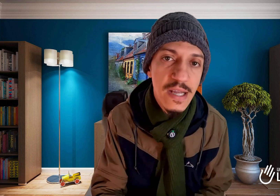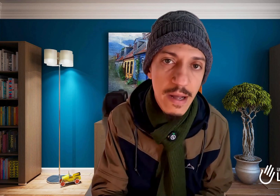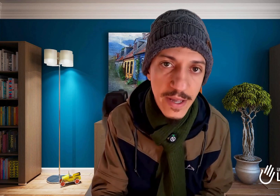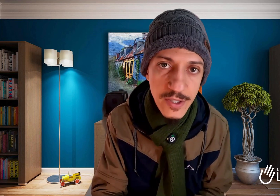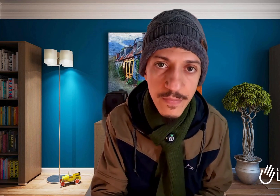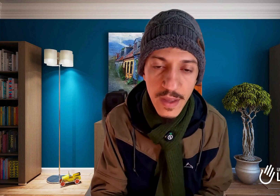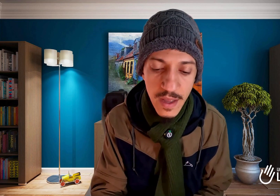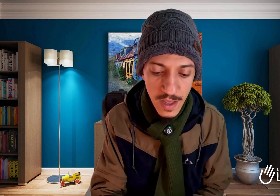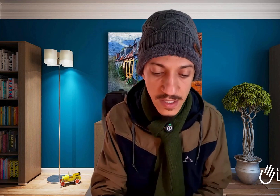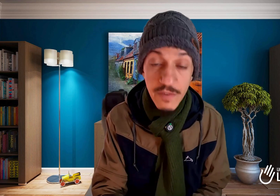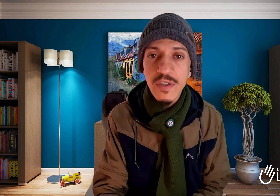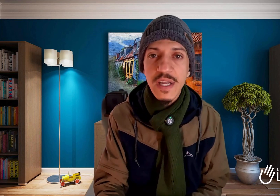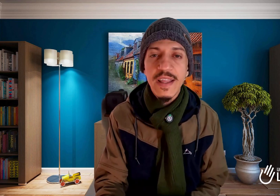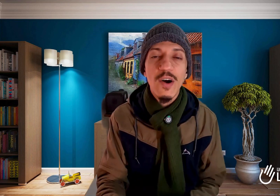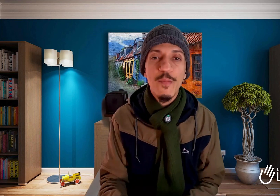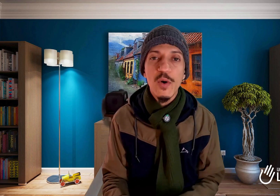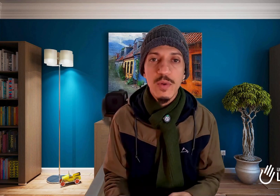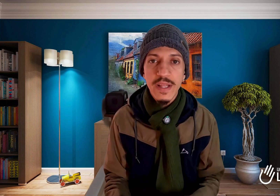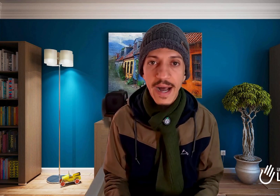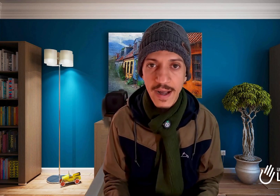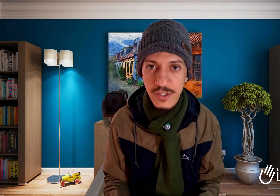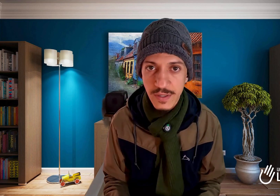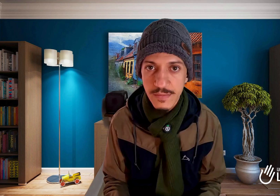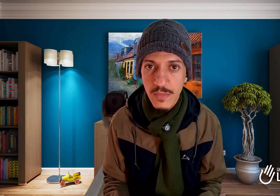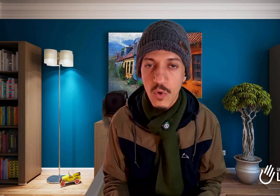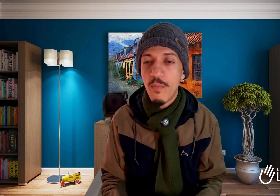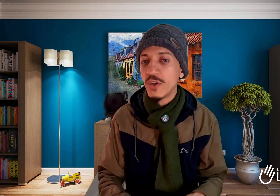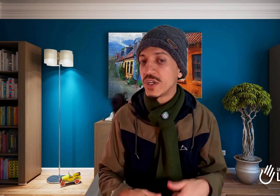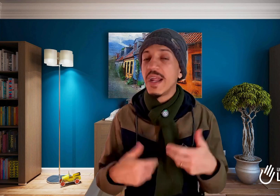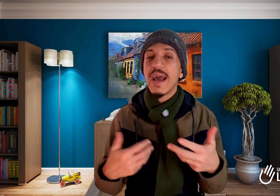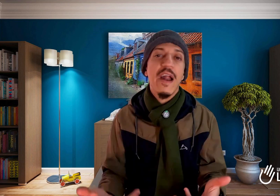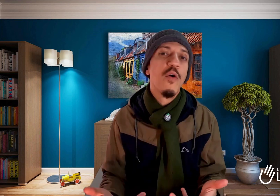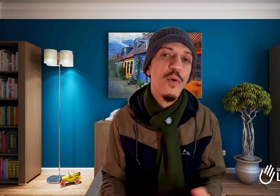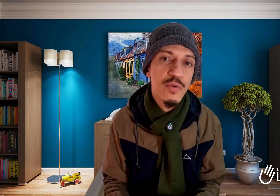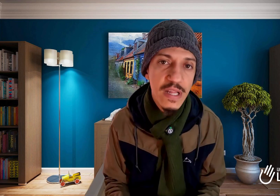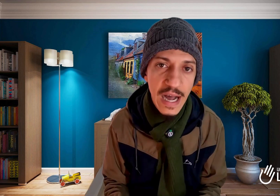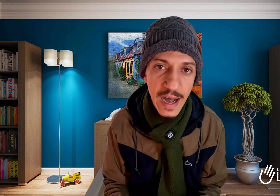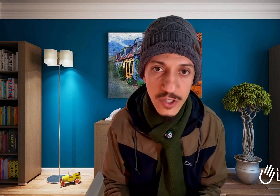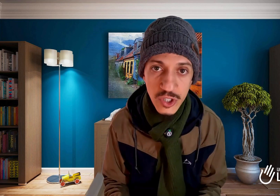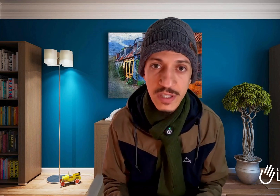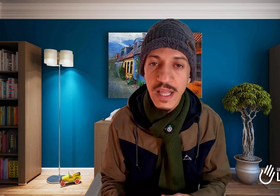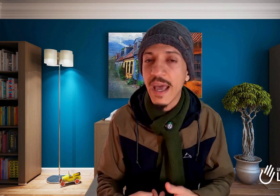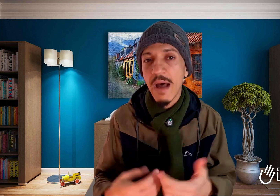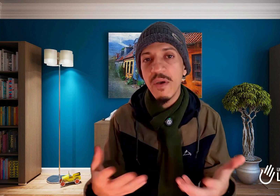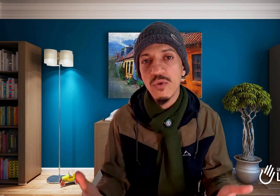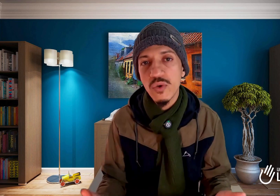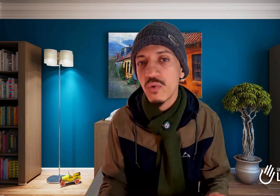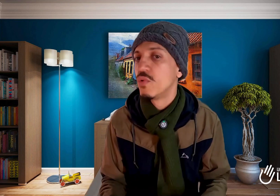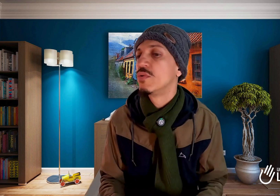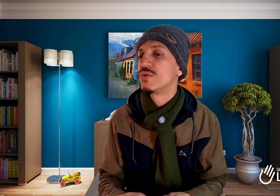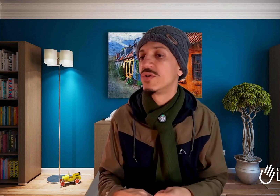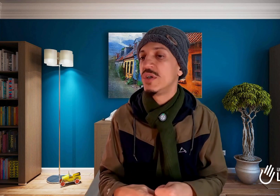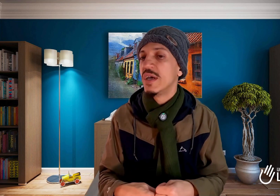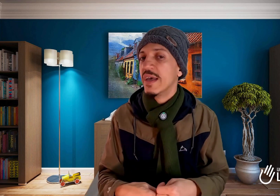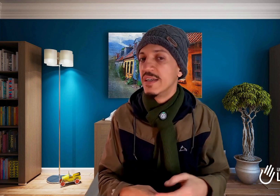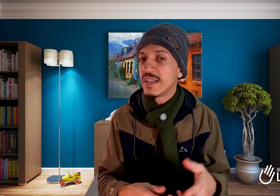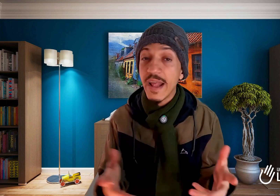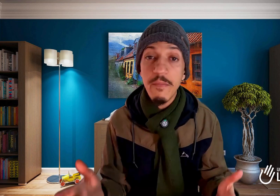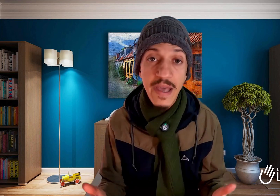necessariamente. Se você tem a oportunidade, ou pode criar a oportunidade de ter amigos surdos, de estar em ambientes que